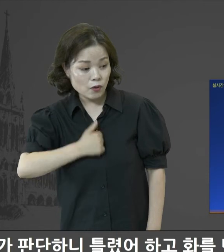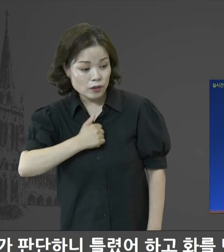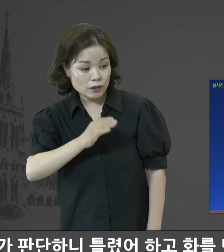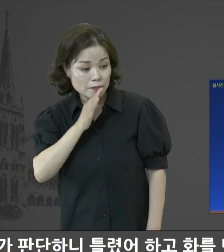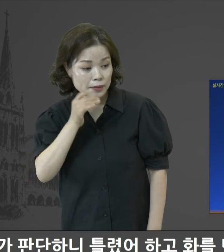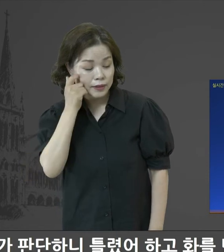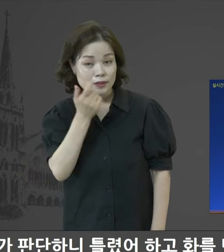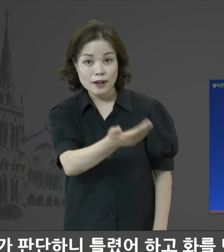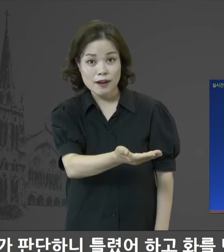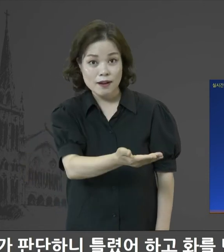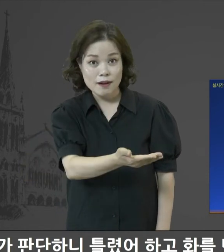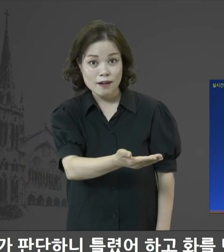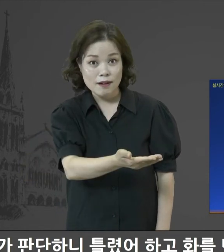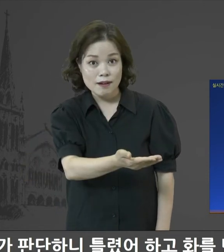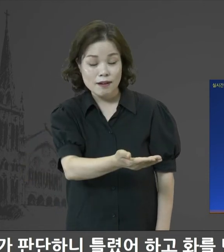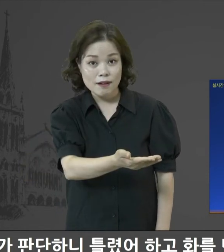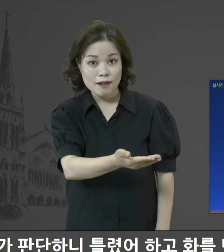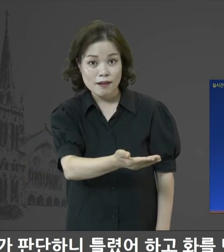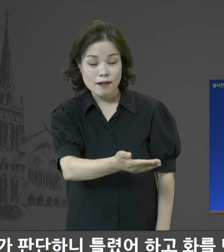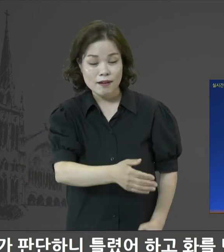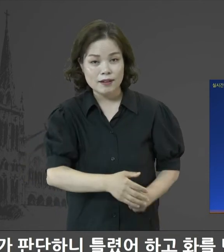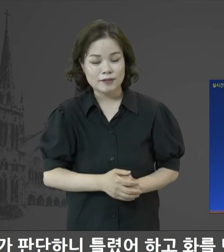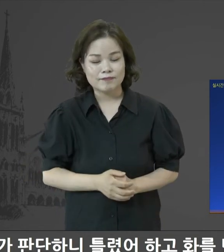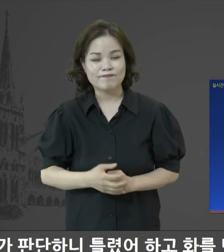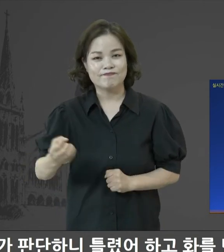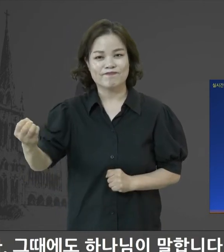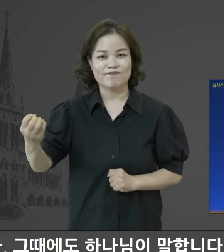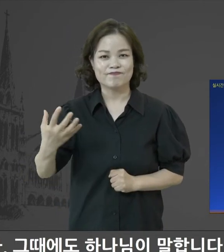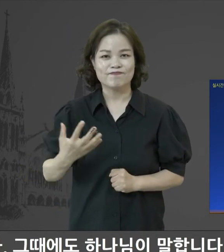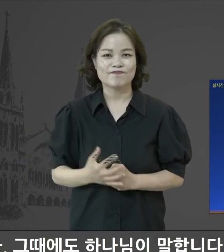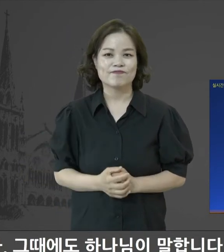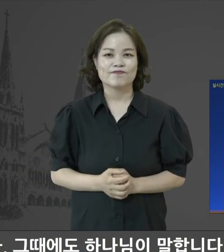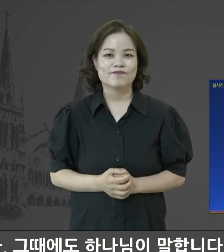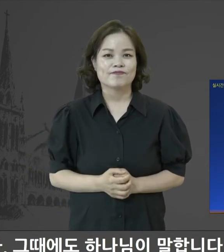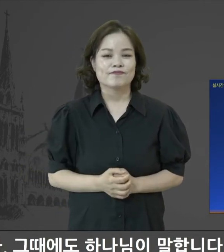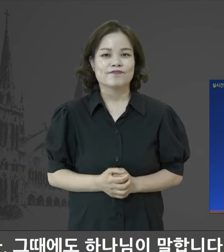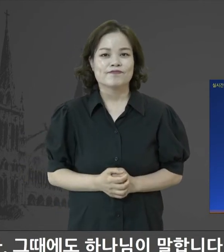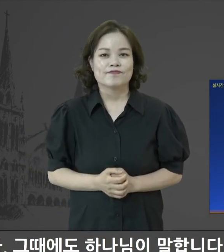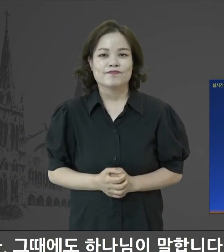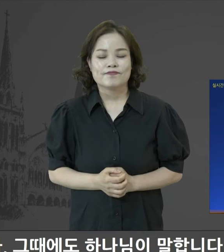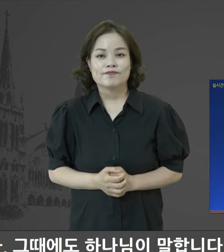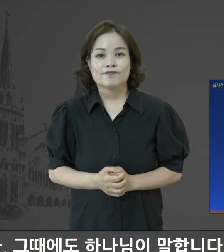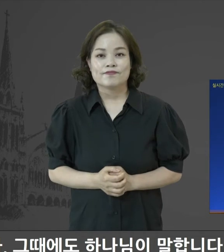옳으냐? 아마 그렇게 말씀하실 겁니다.